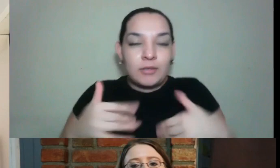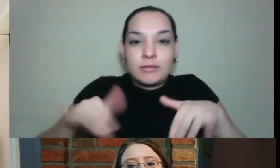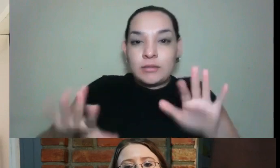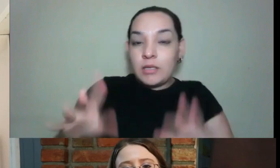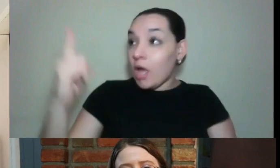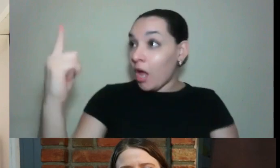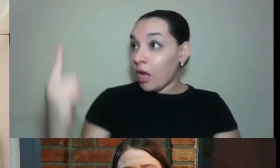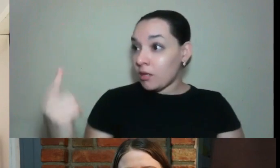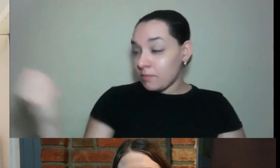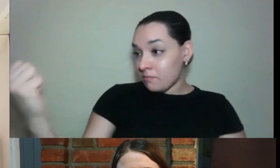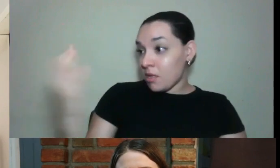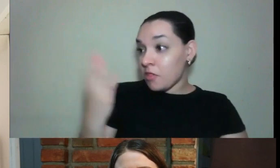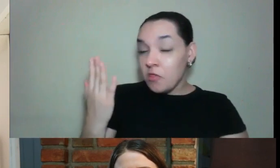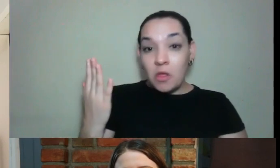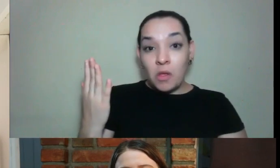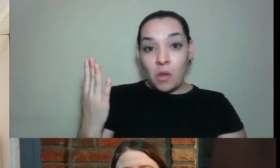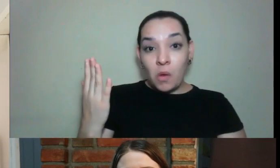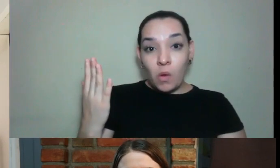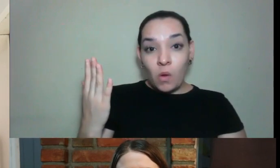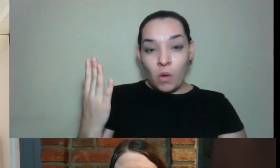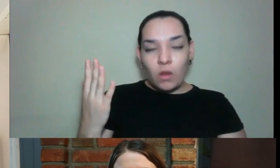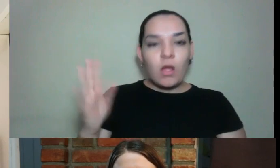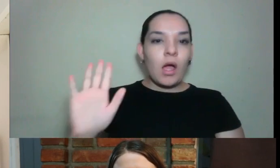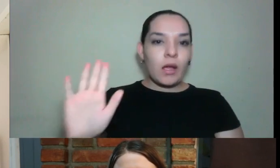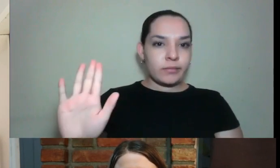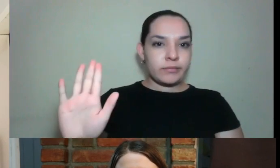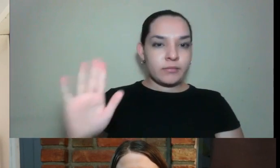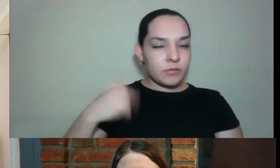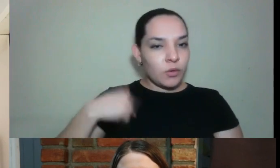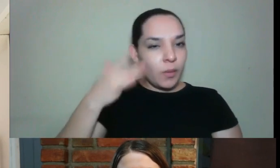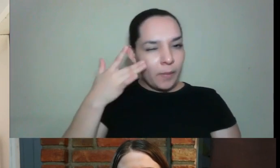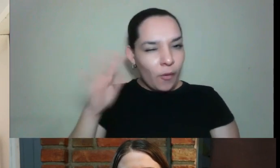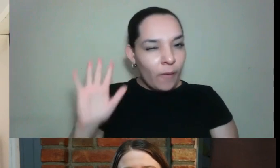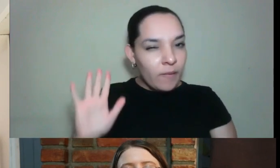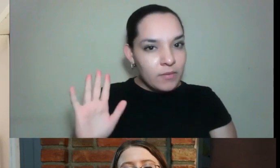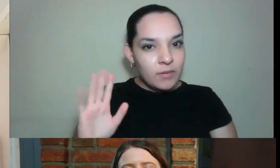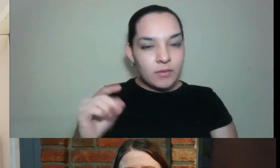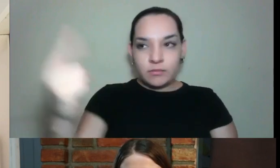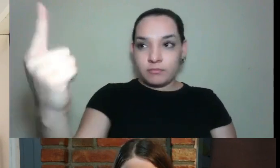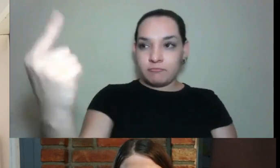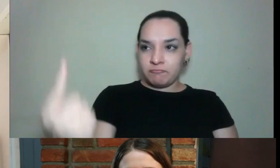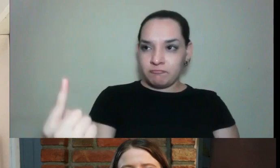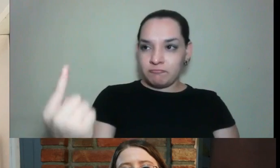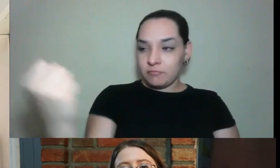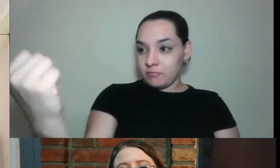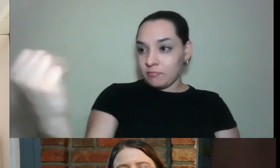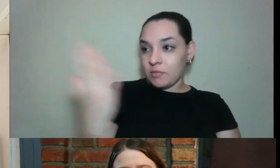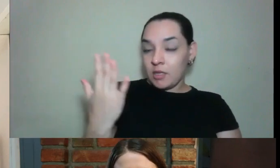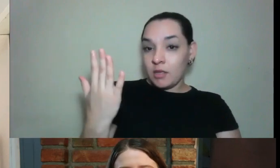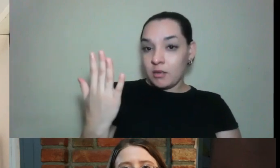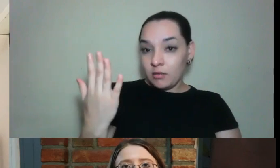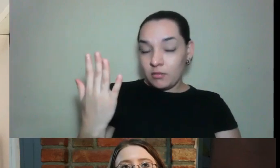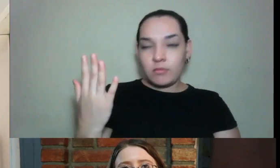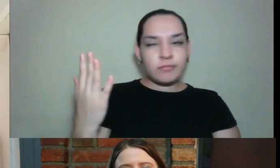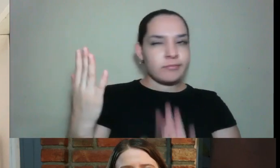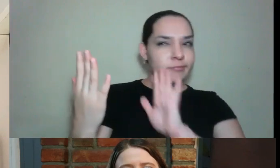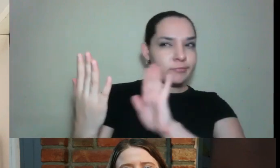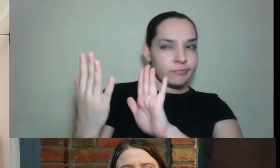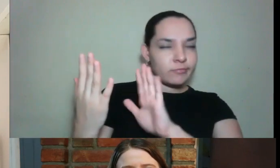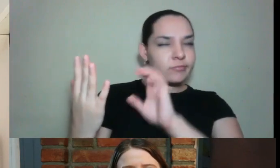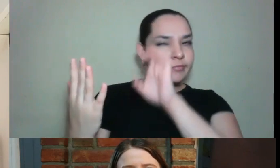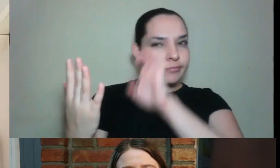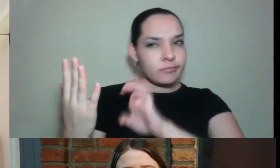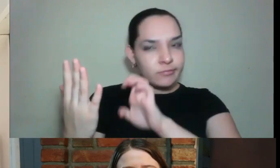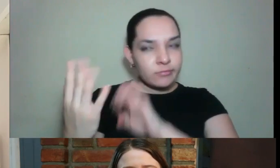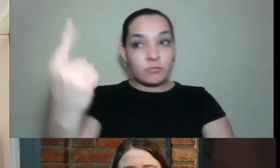decir? Tal persona me dijo una cosa, bueno, lo voy a probar. Tal persona me dijo otra cosa, bueno, lo